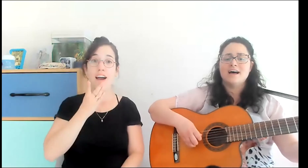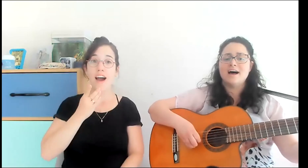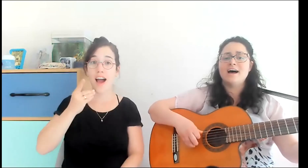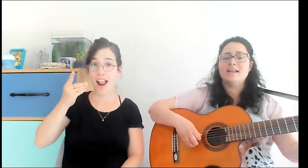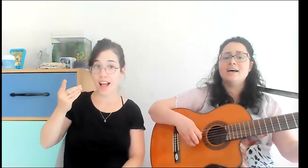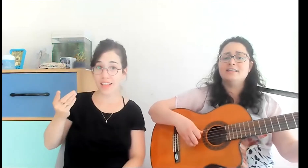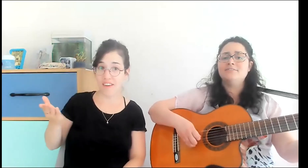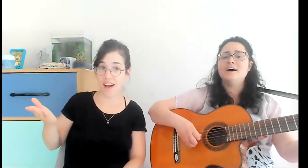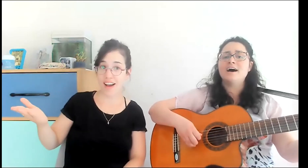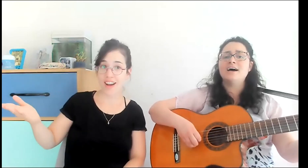הטוב, על הדבש